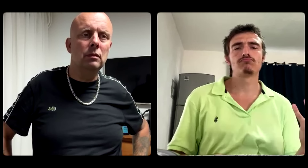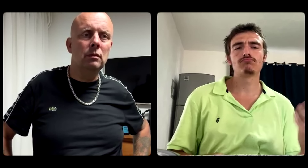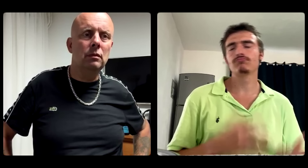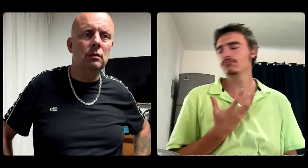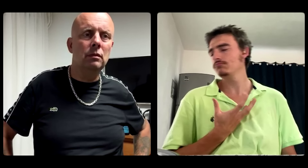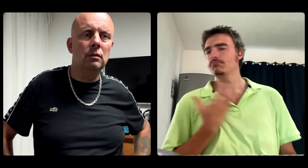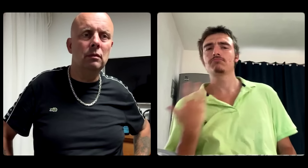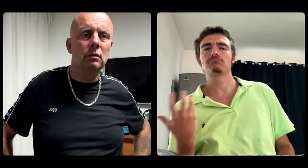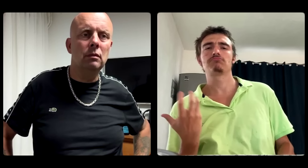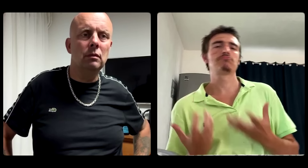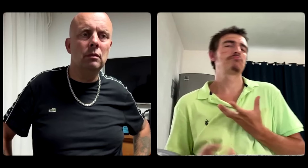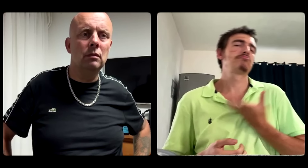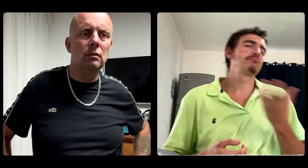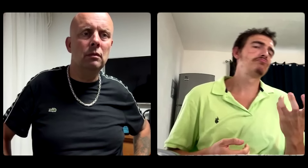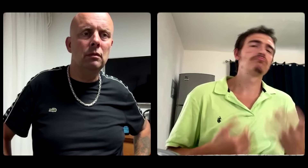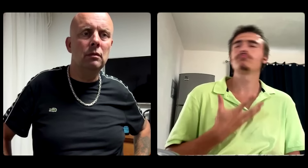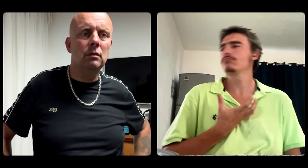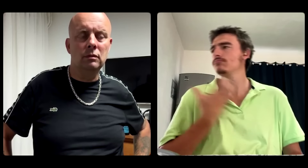Is hij niet schoon?